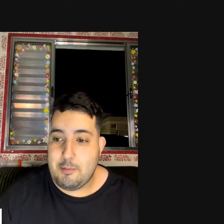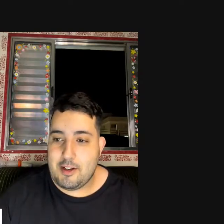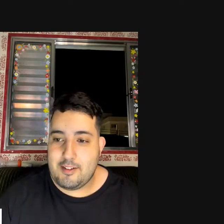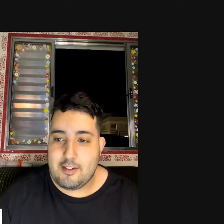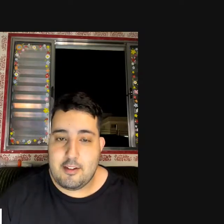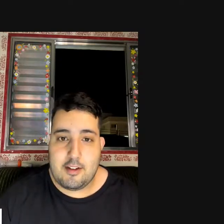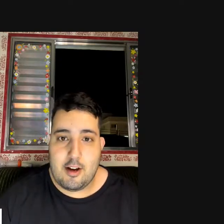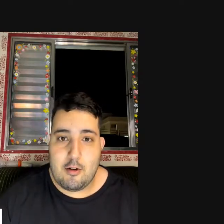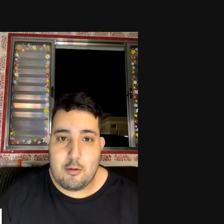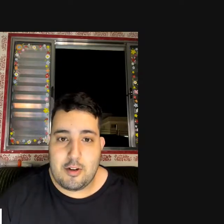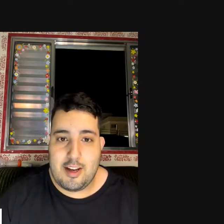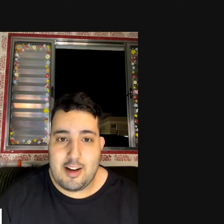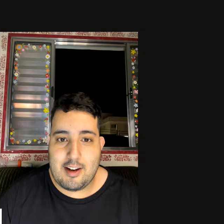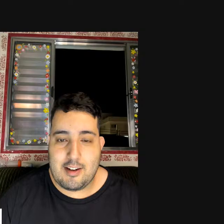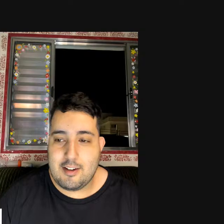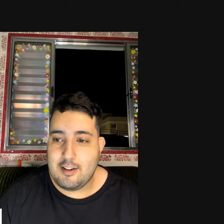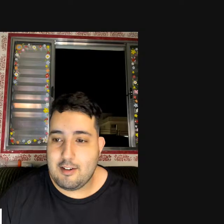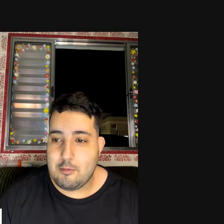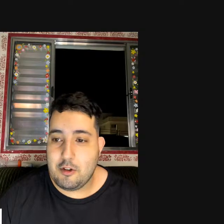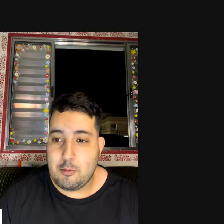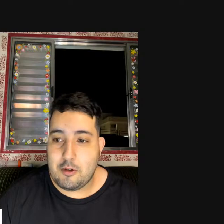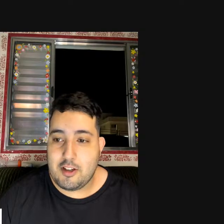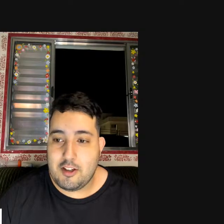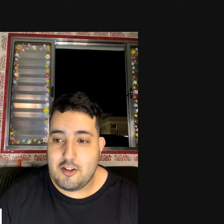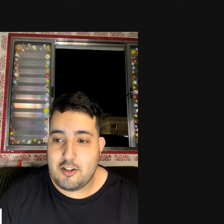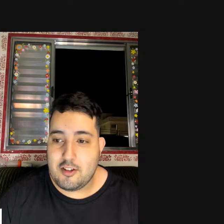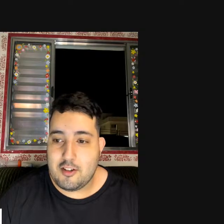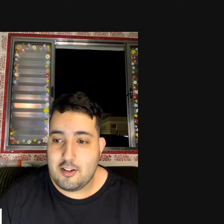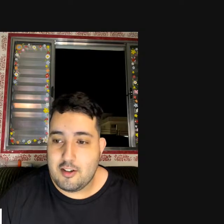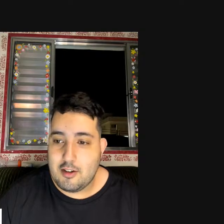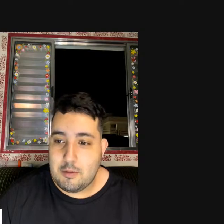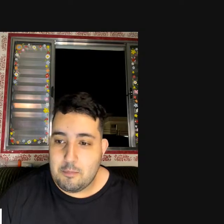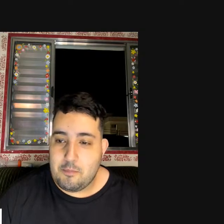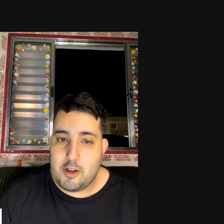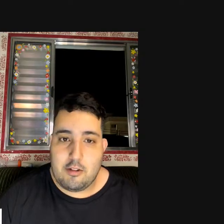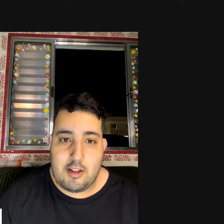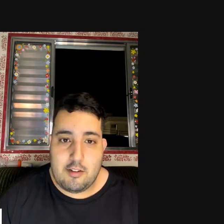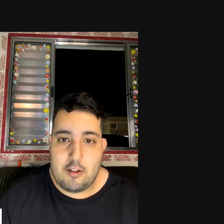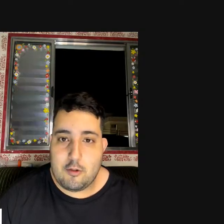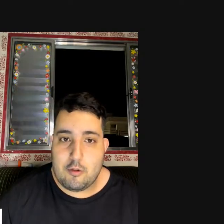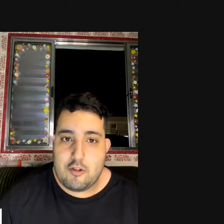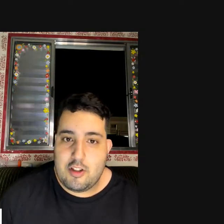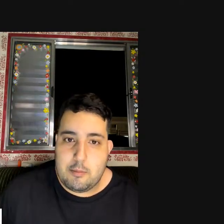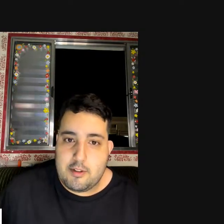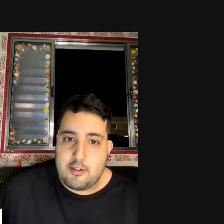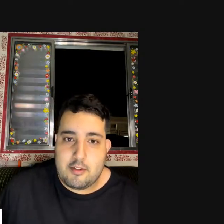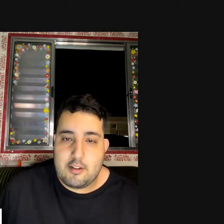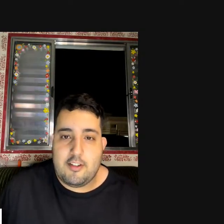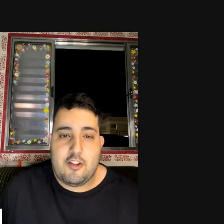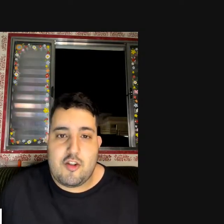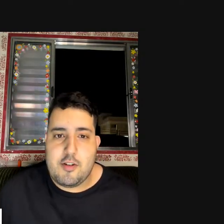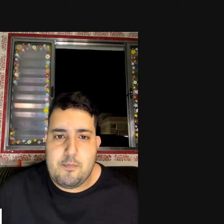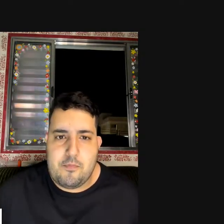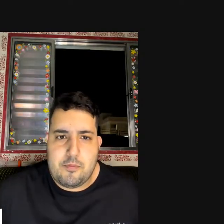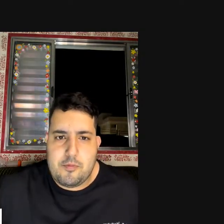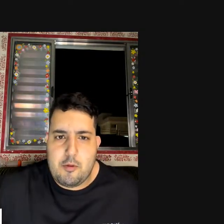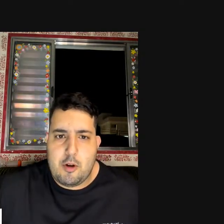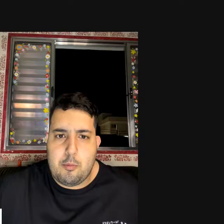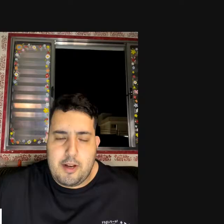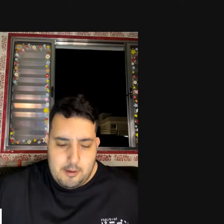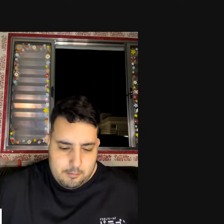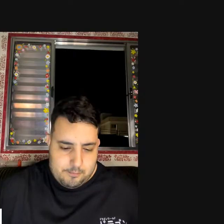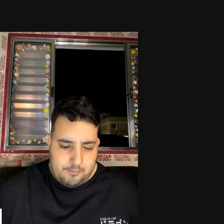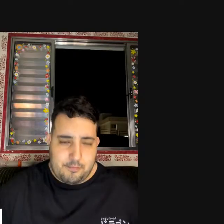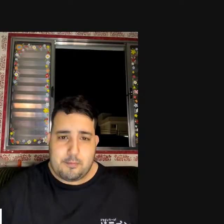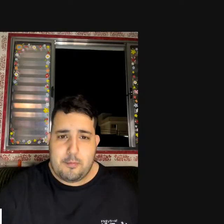de Libras, que é algo que é muito importante. Eu tentei fazer o curso de Libras, desisti lá